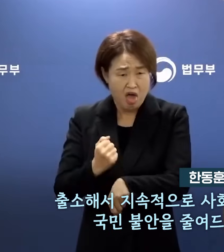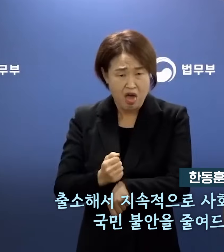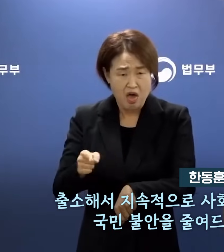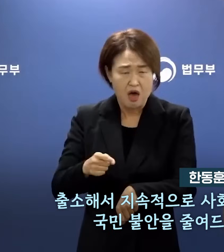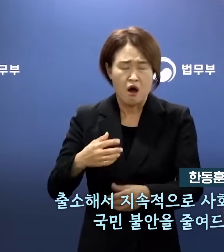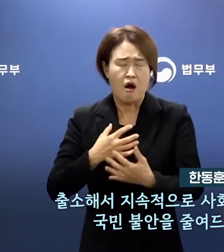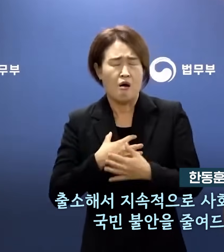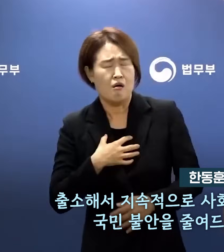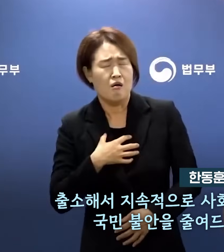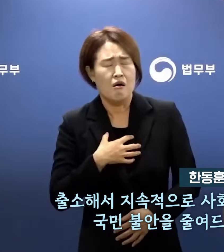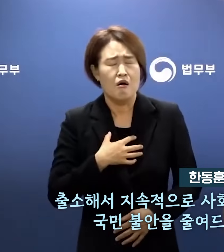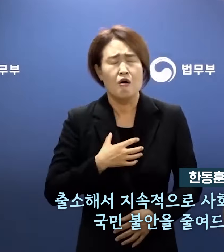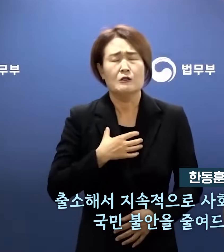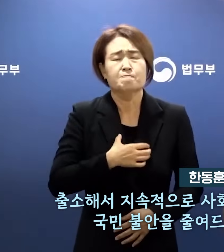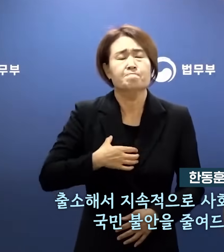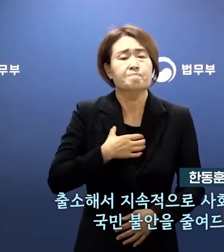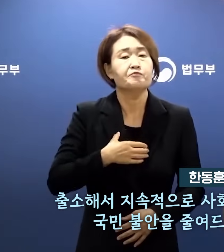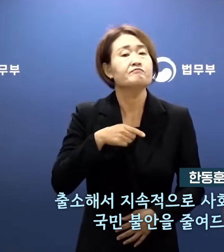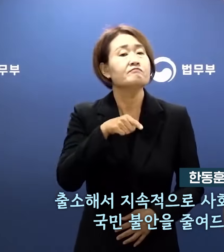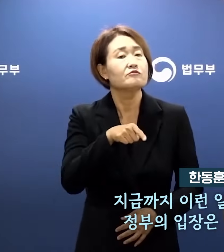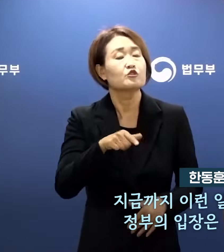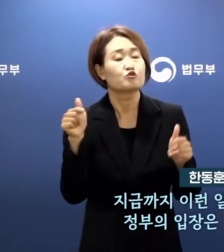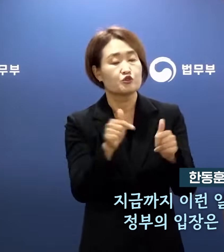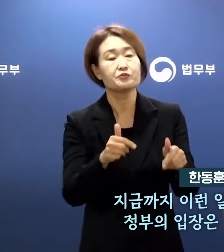줄여드리는 조치는 필요합니다.